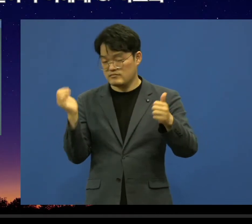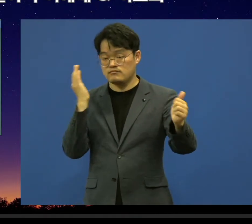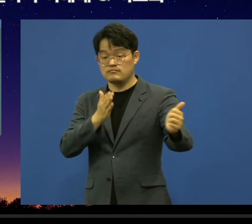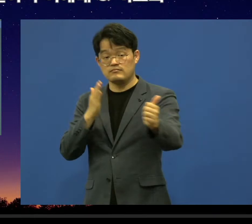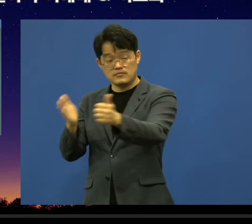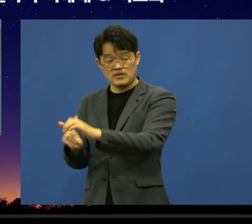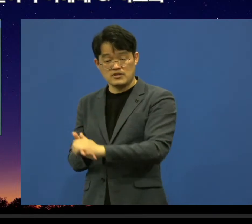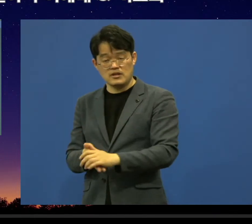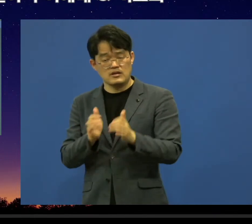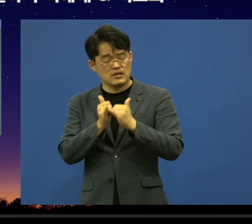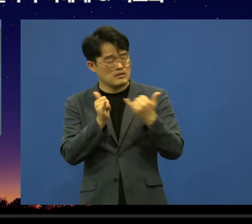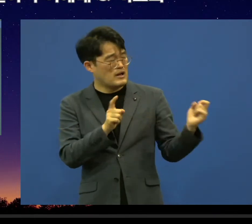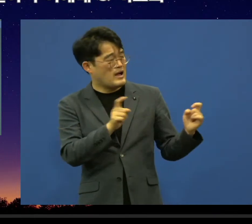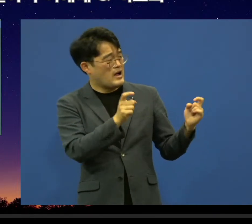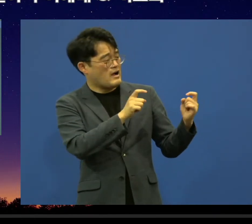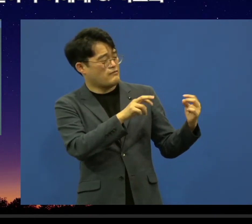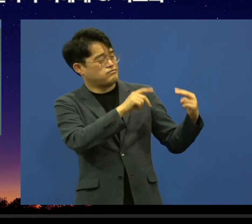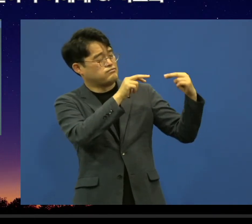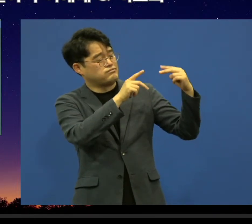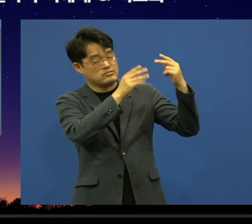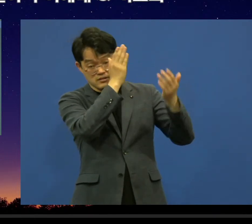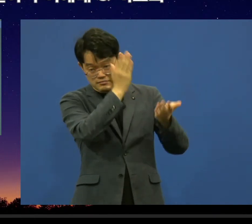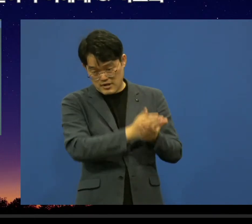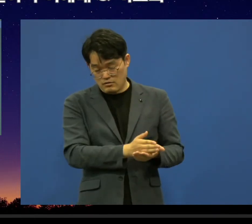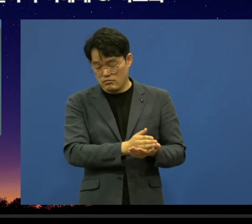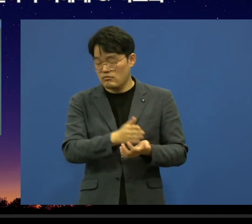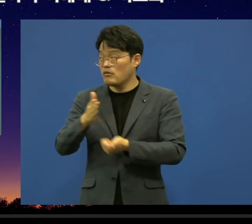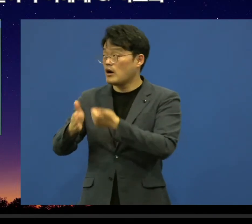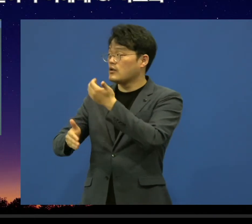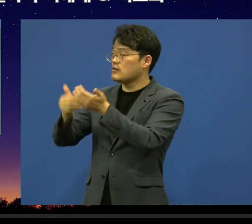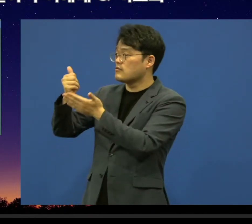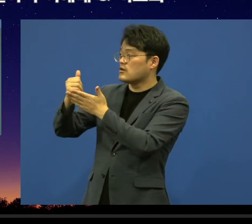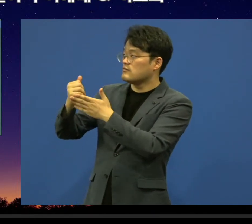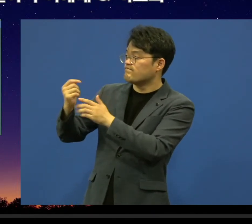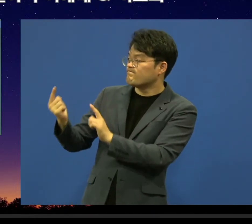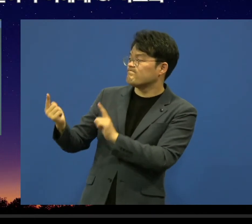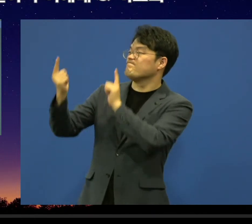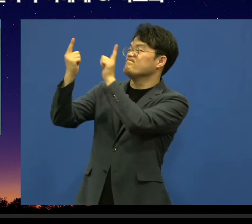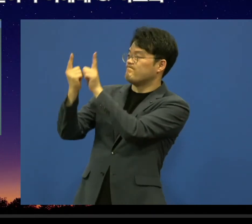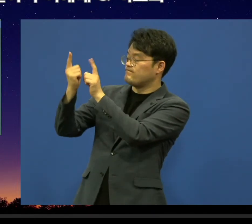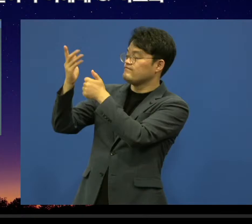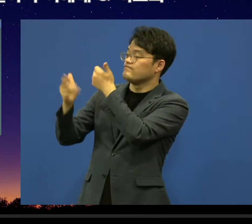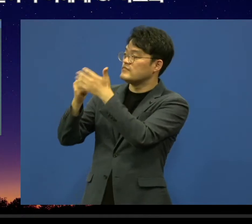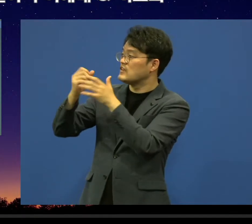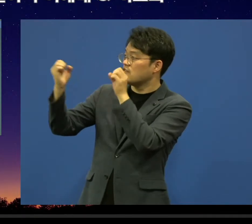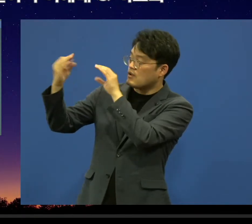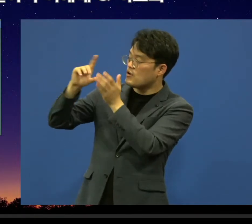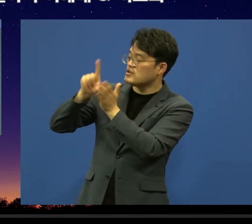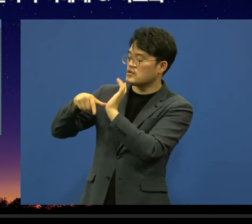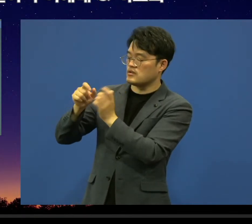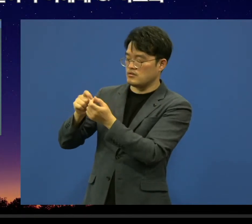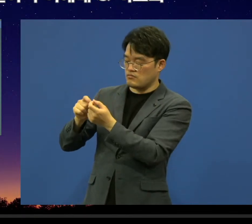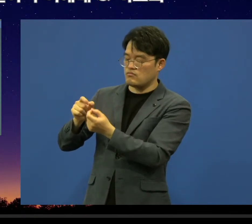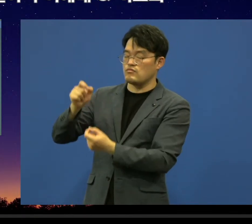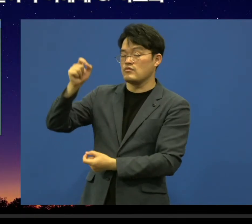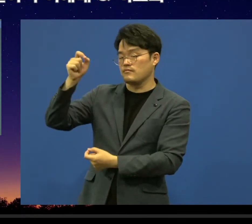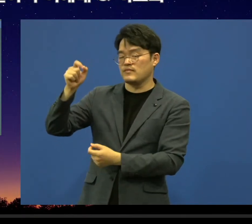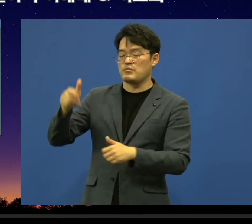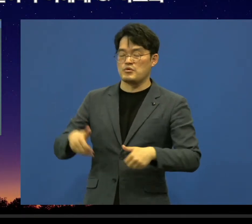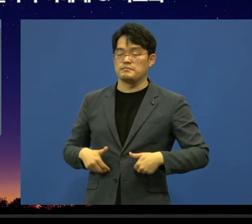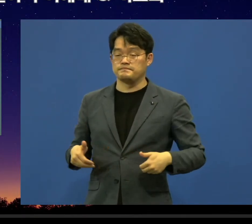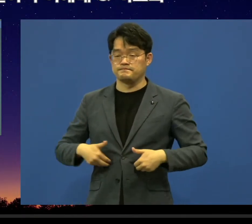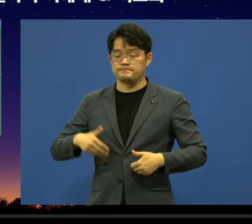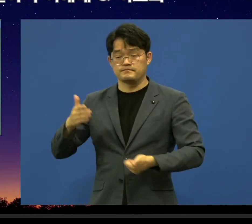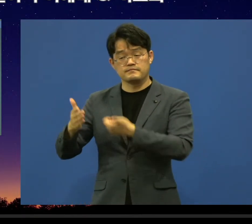말하지 말고 하나님과 독대하십시오. 하나님과의 대화의 시간을 늘리십시오. 하나님은 우리